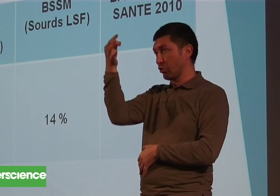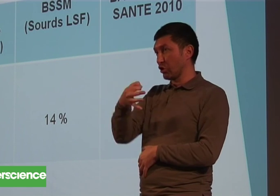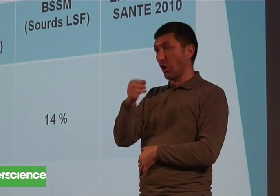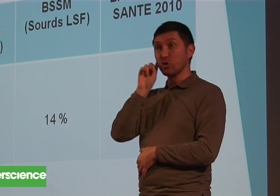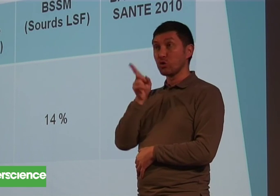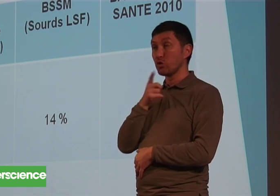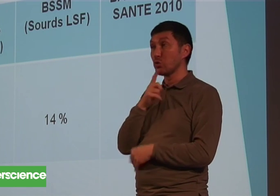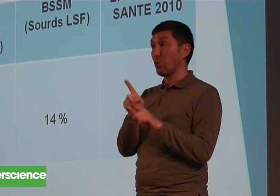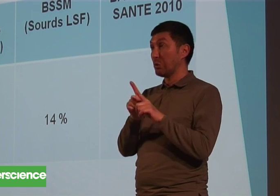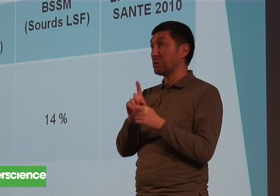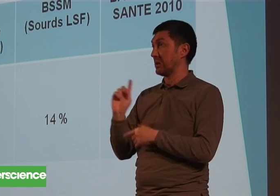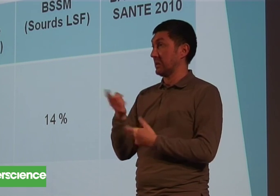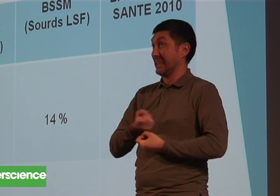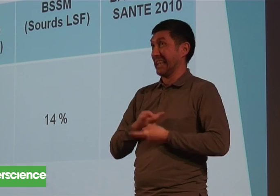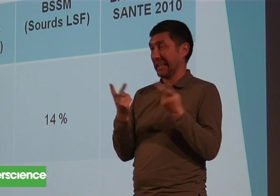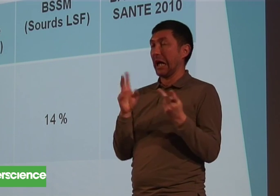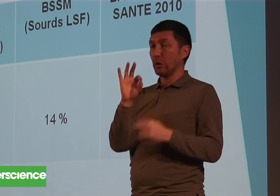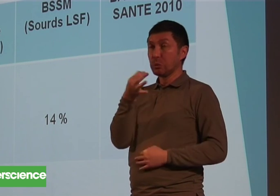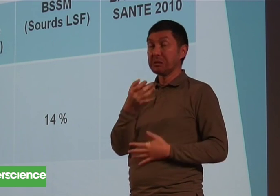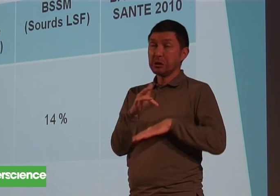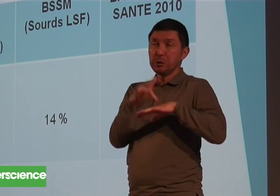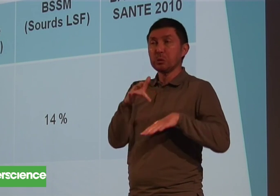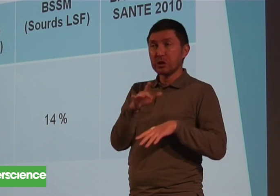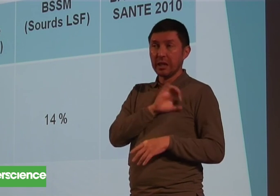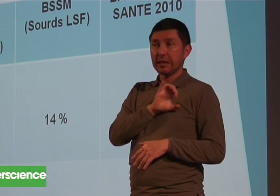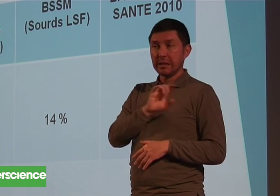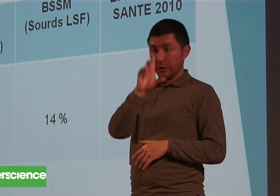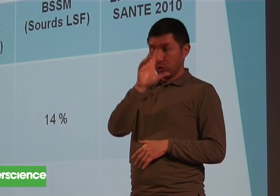de la vie, contre 6% dans la population générale.